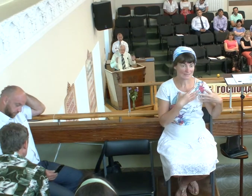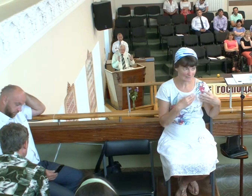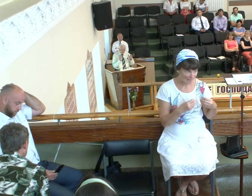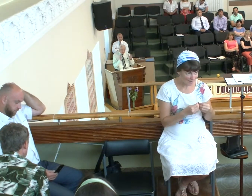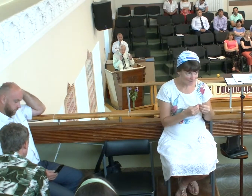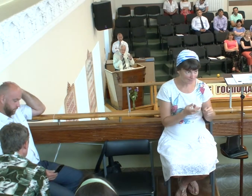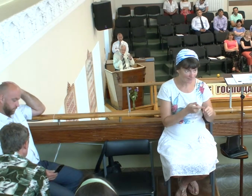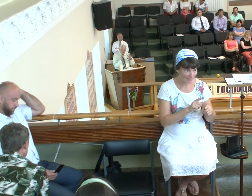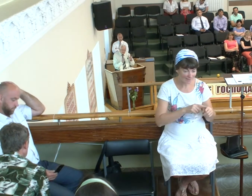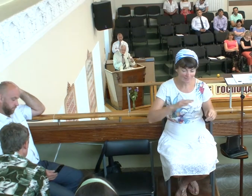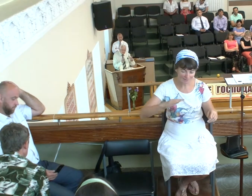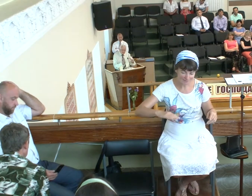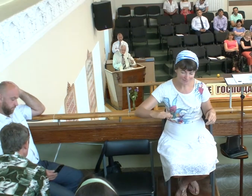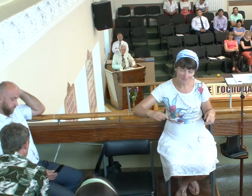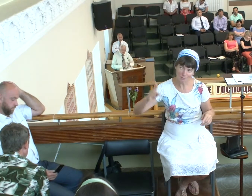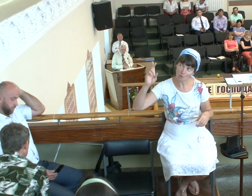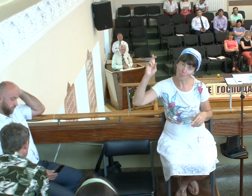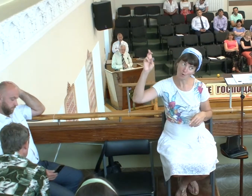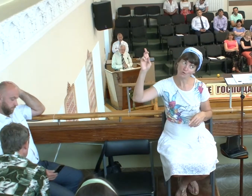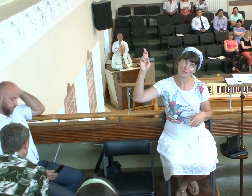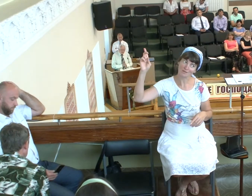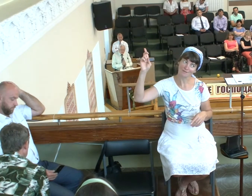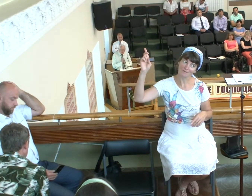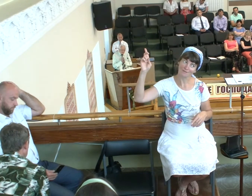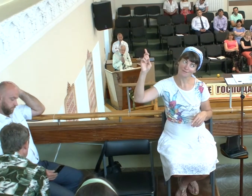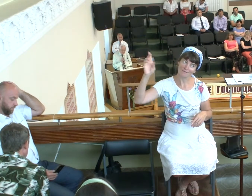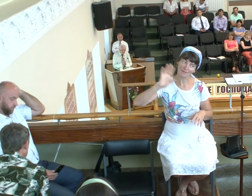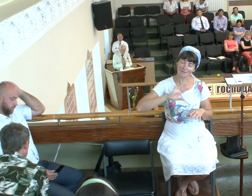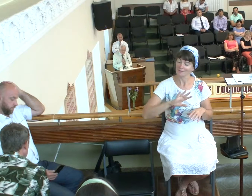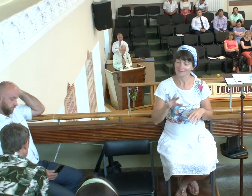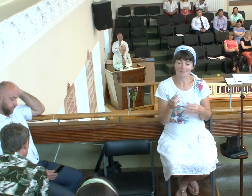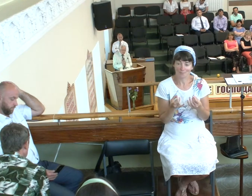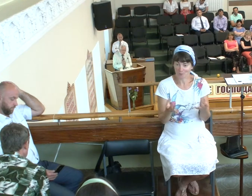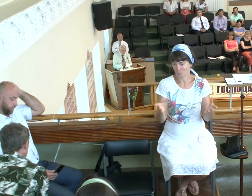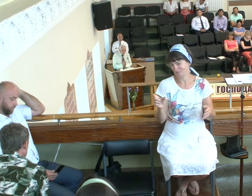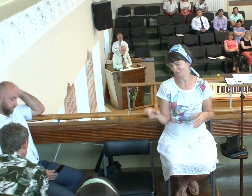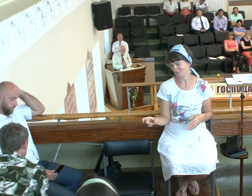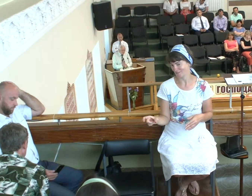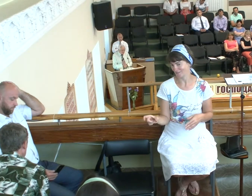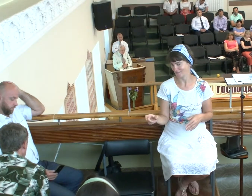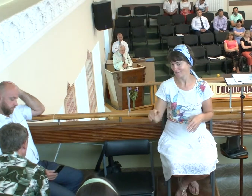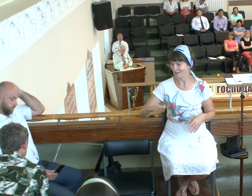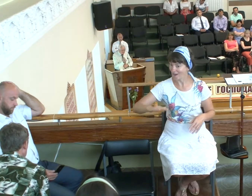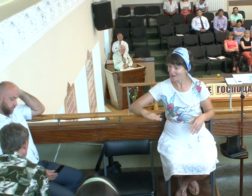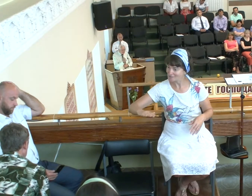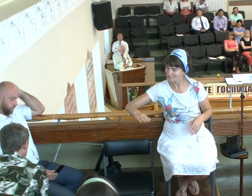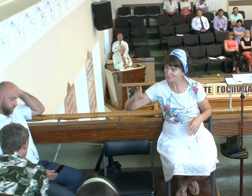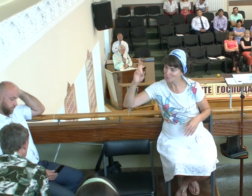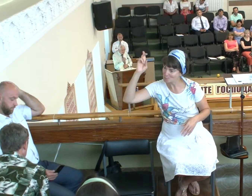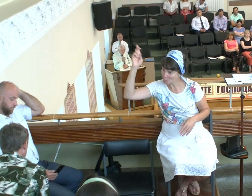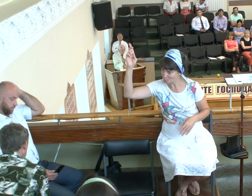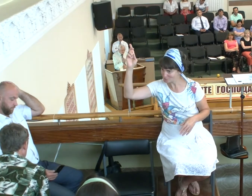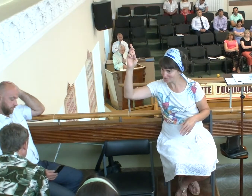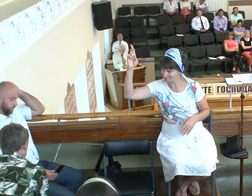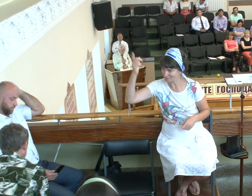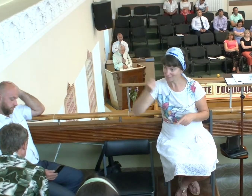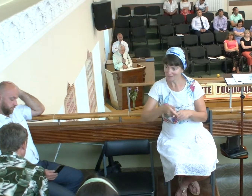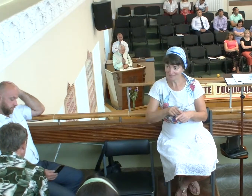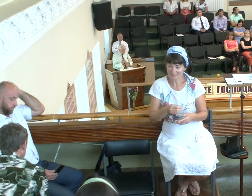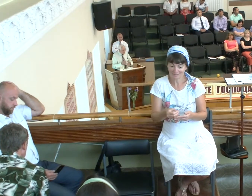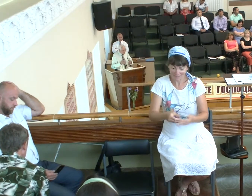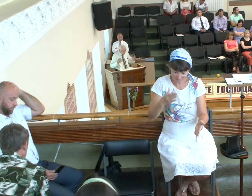так, ценя Иисуса Христа, так относиться друг к другу, чтобы эти драгоценности сберечь для